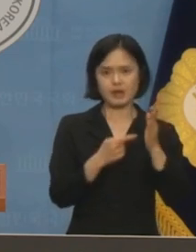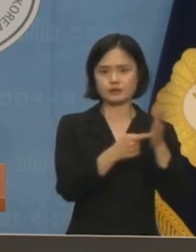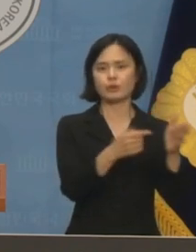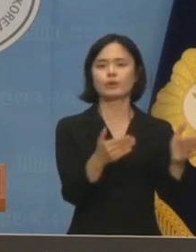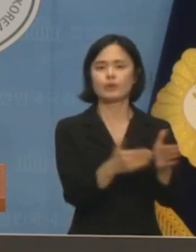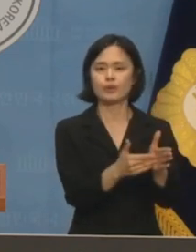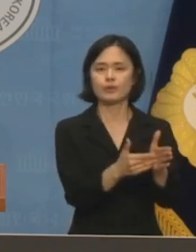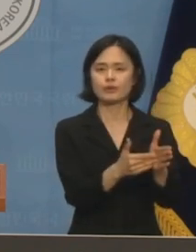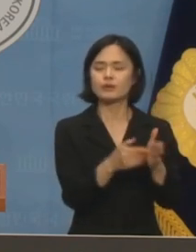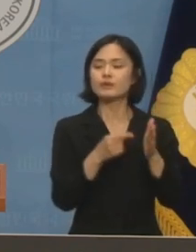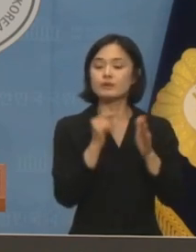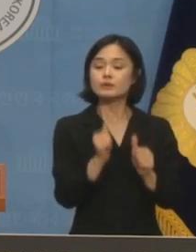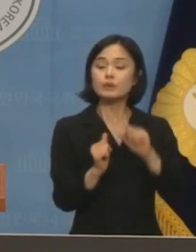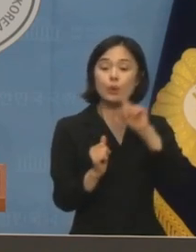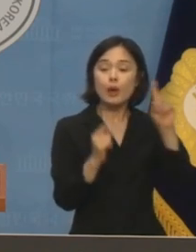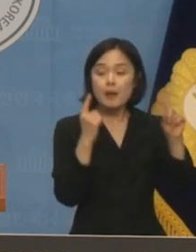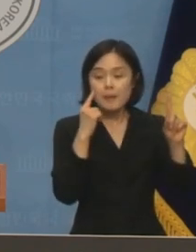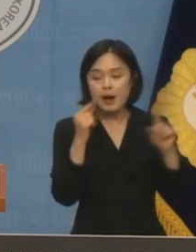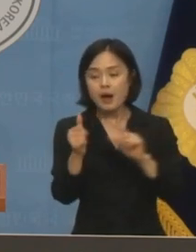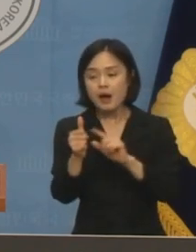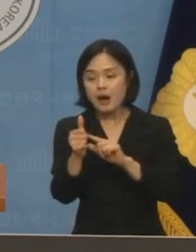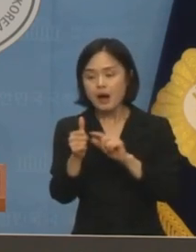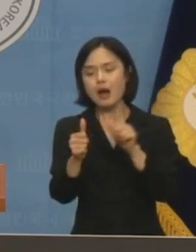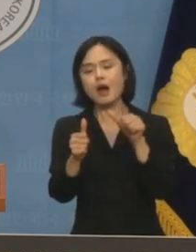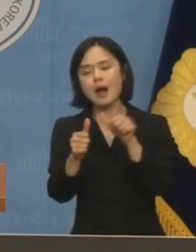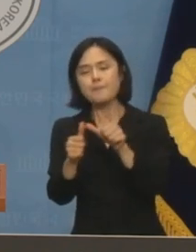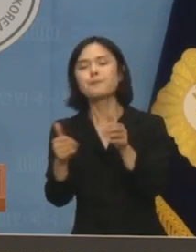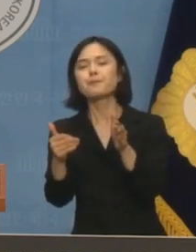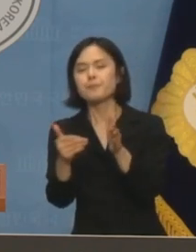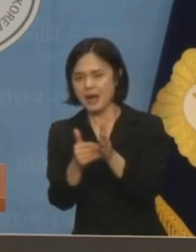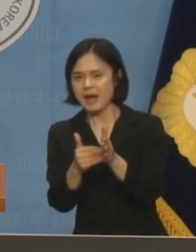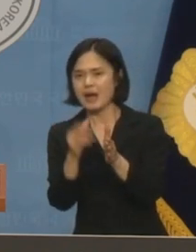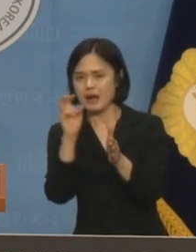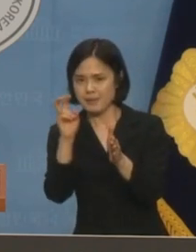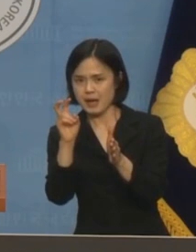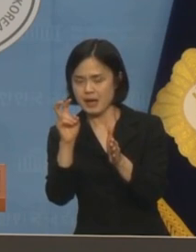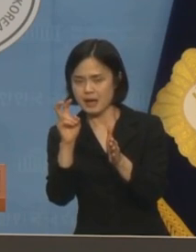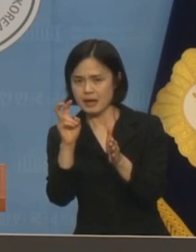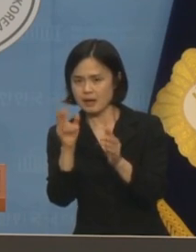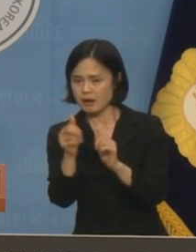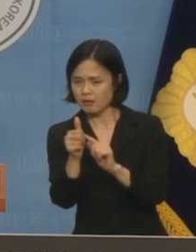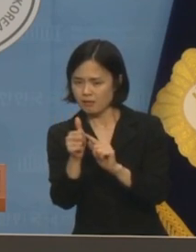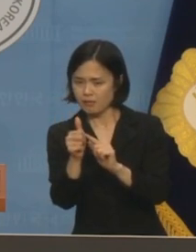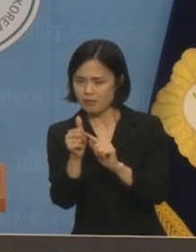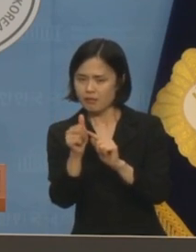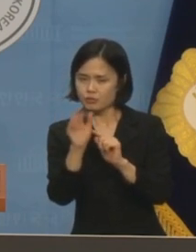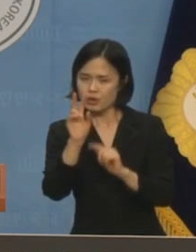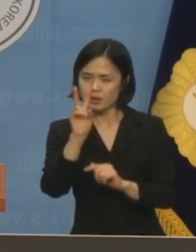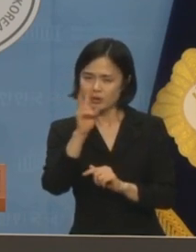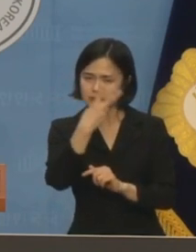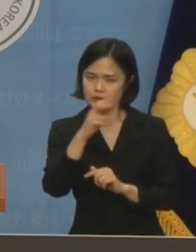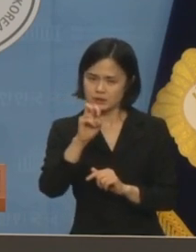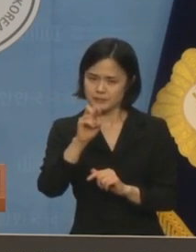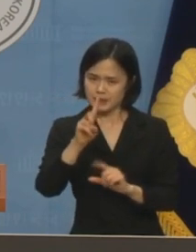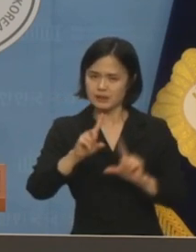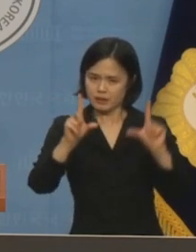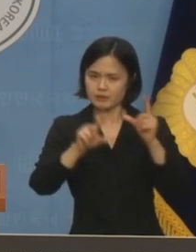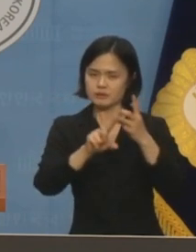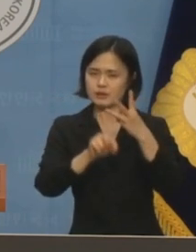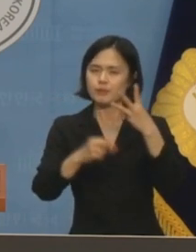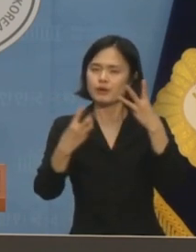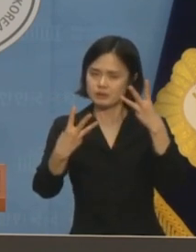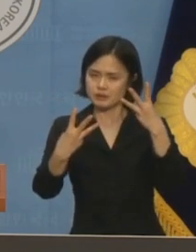의한 것으로 추측되는데 안타깝게도 고 변희수 씨는 얼마 지나지 않은 2021년 3월 3일 청주